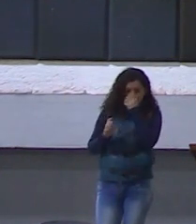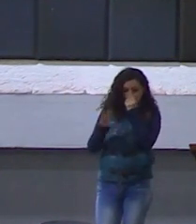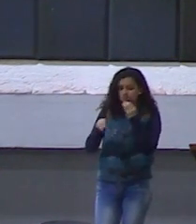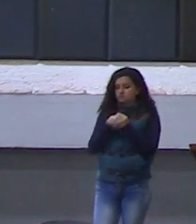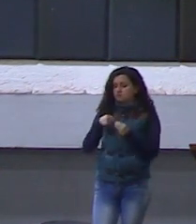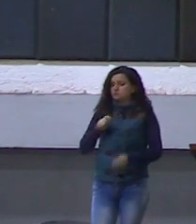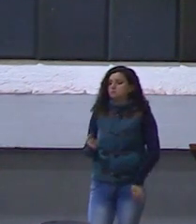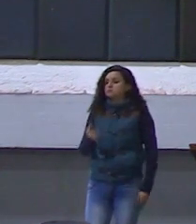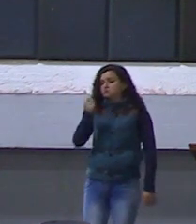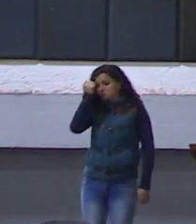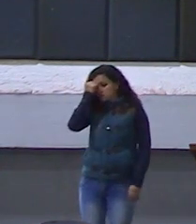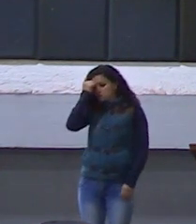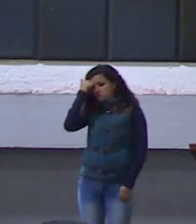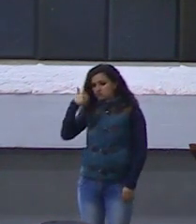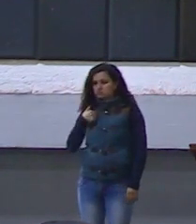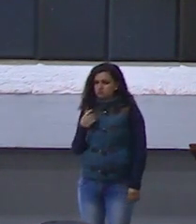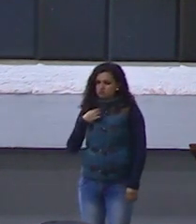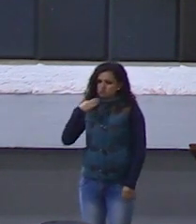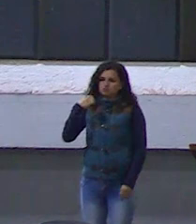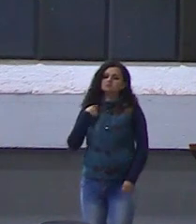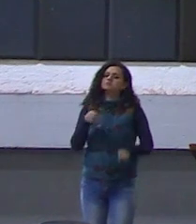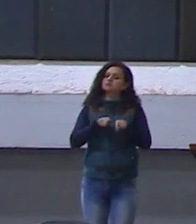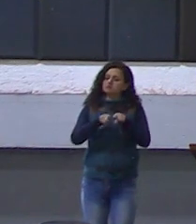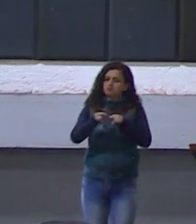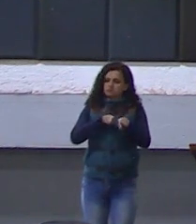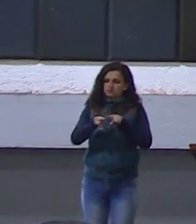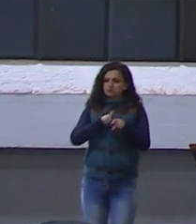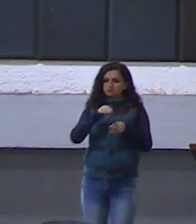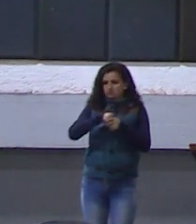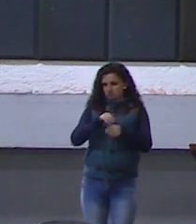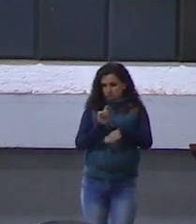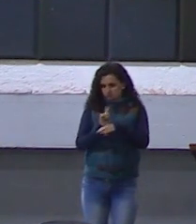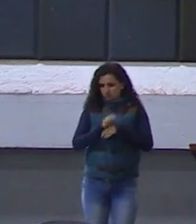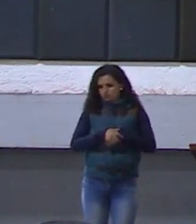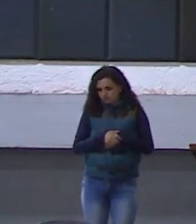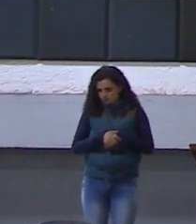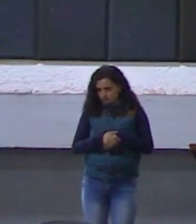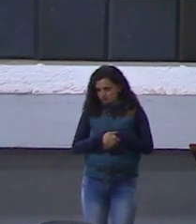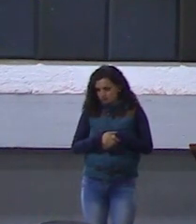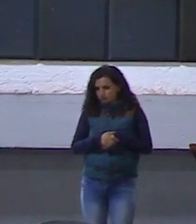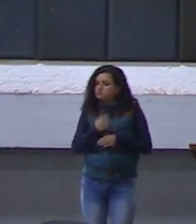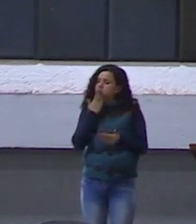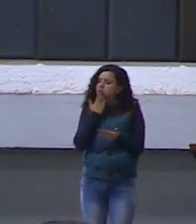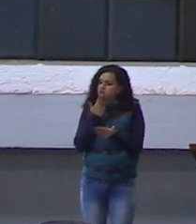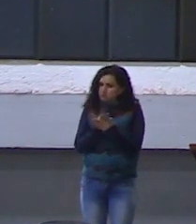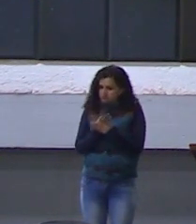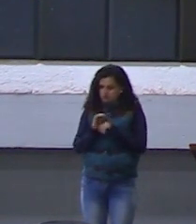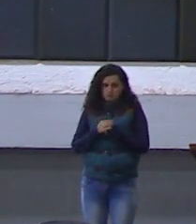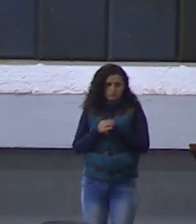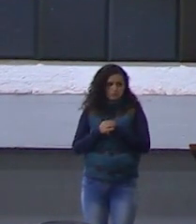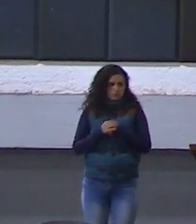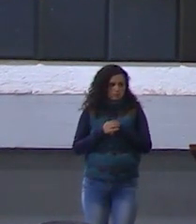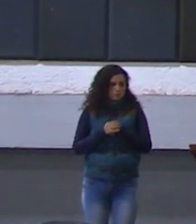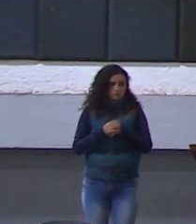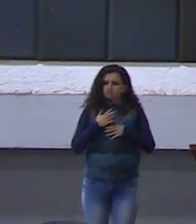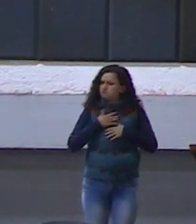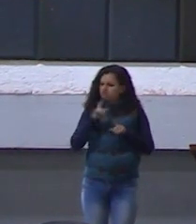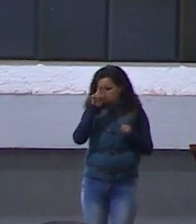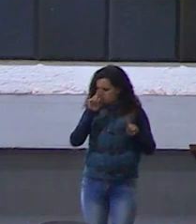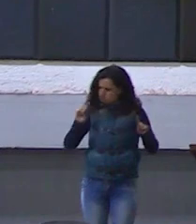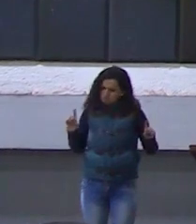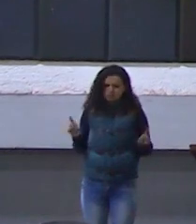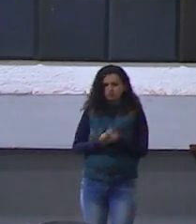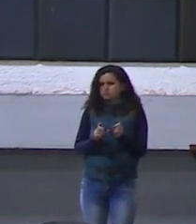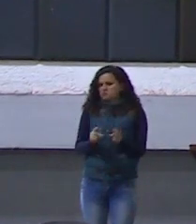profesor que ganó su puesto por concurso en la facultad muchas gracias es un resumen muy